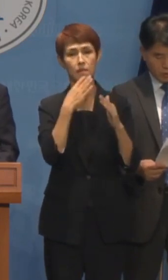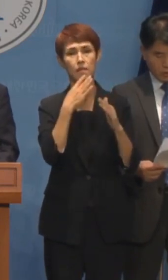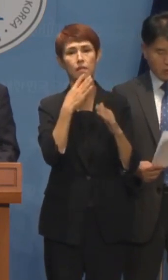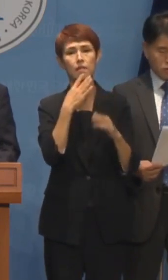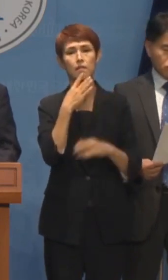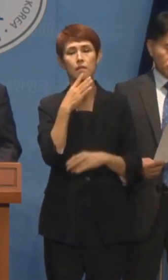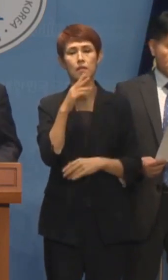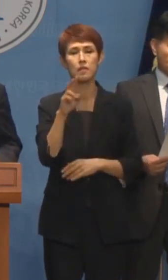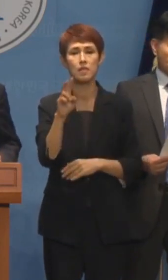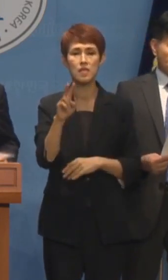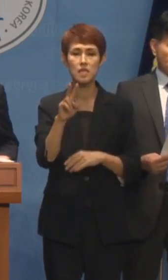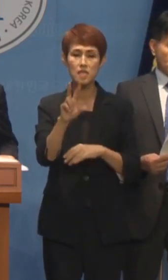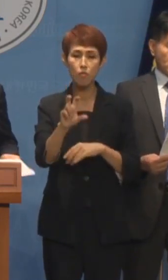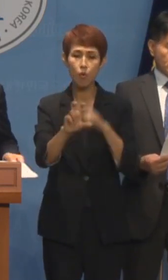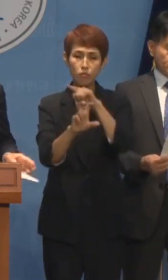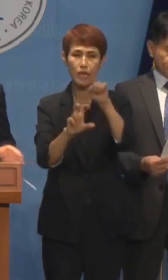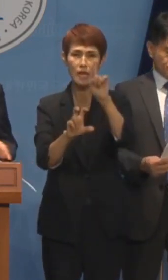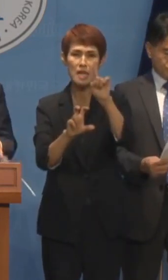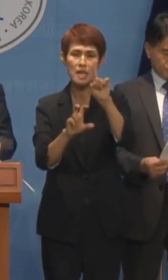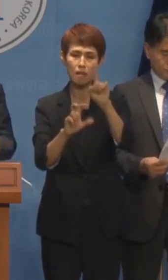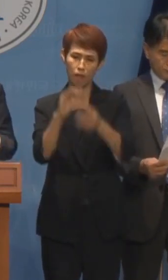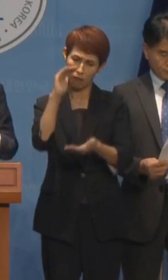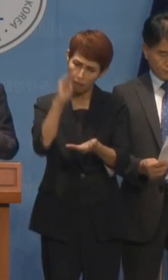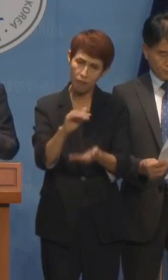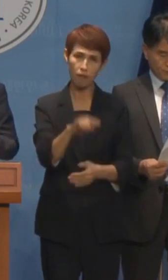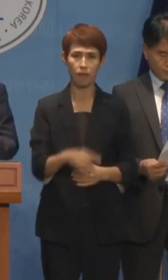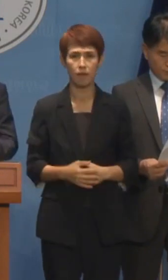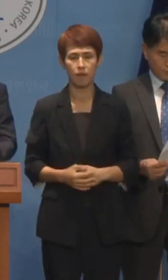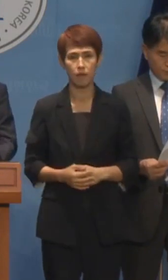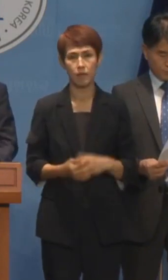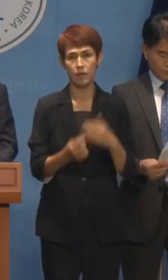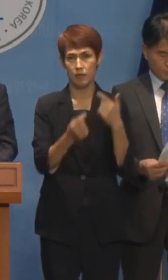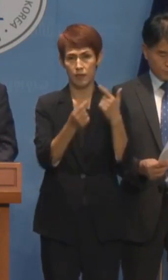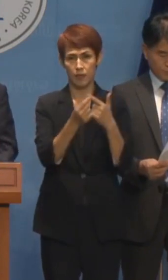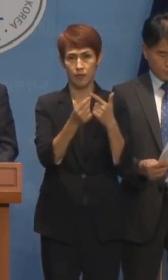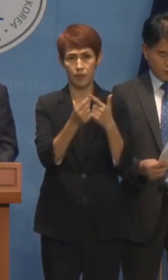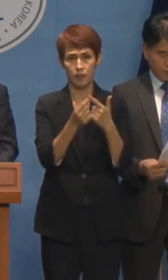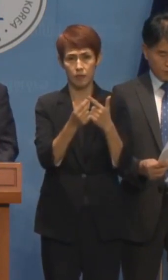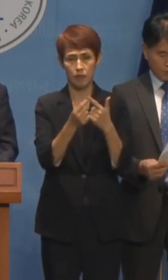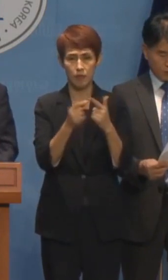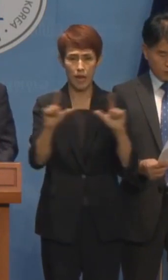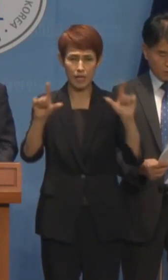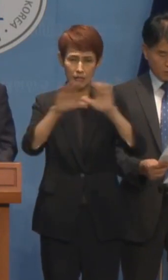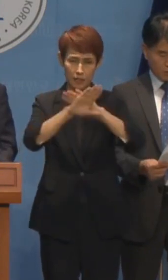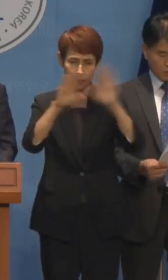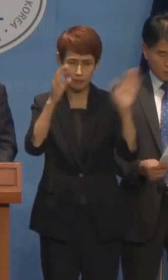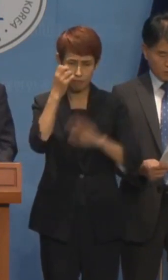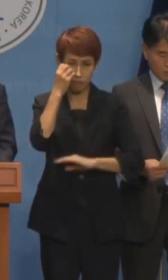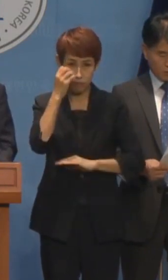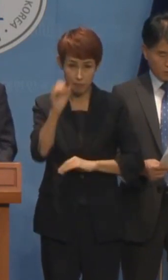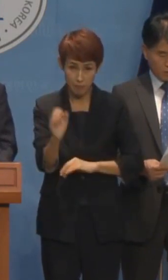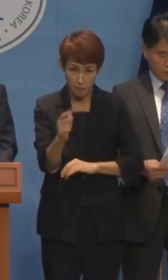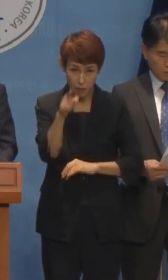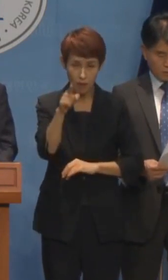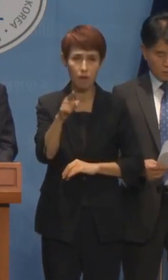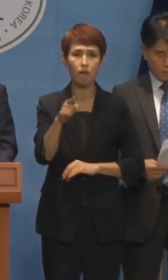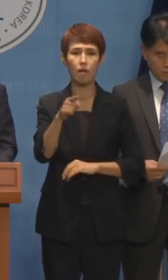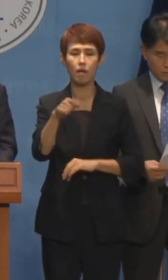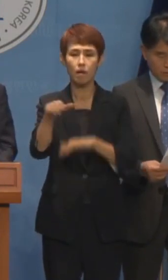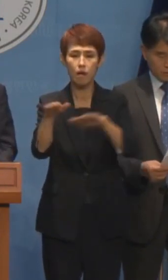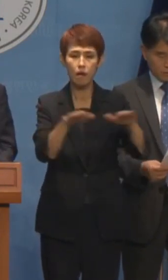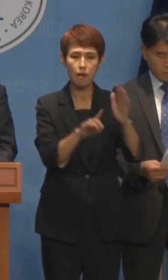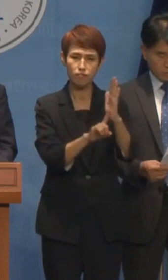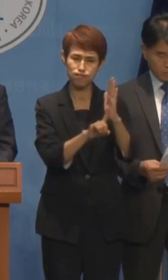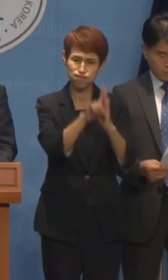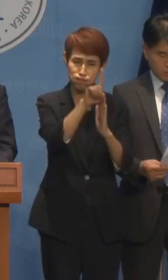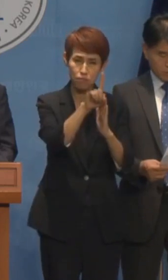25분의 1이나 축소하였다. 여섯째, 이상기후에 따른 고수온 피해